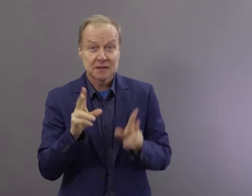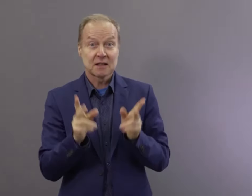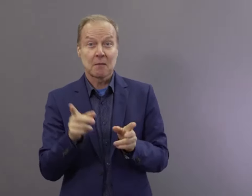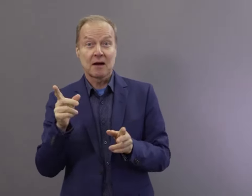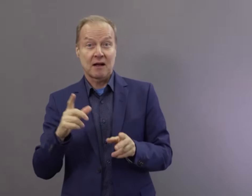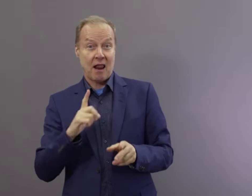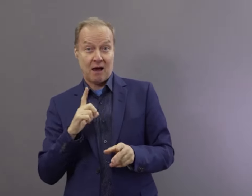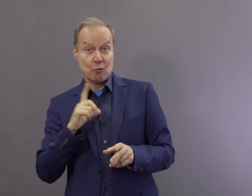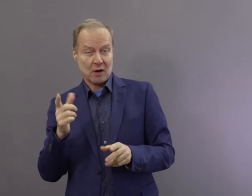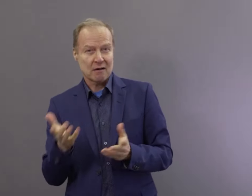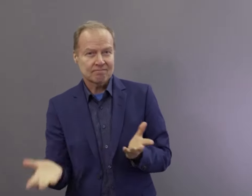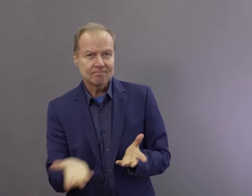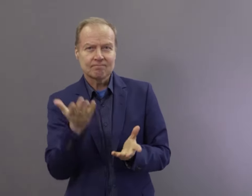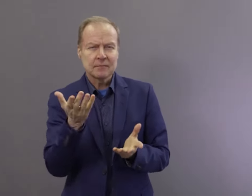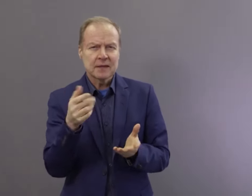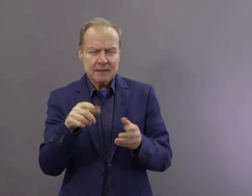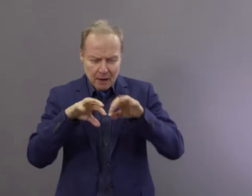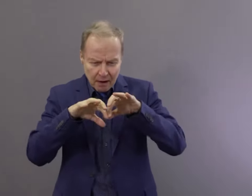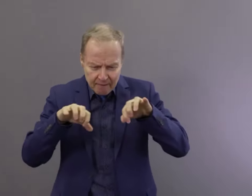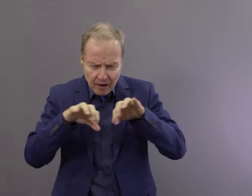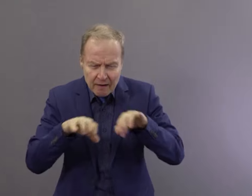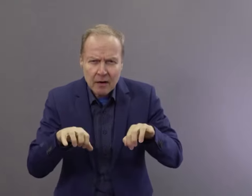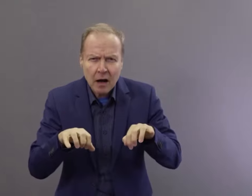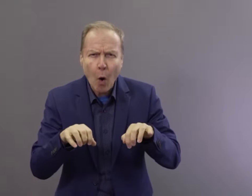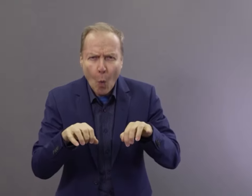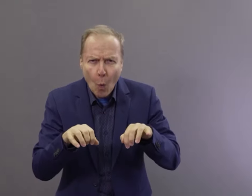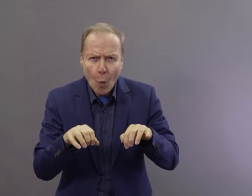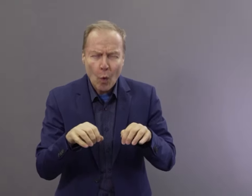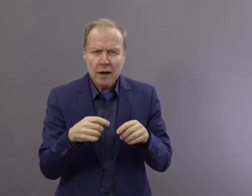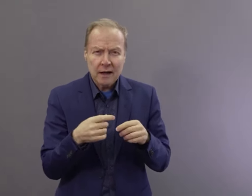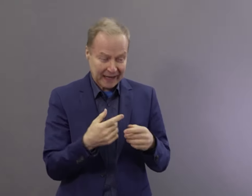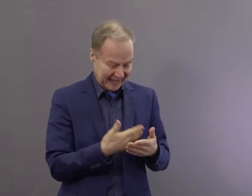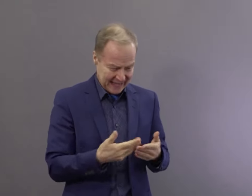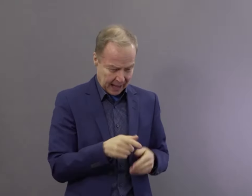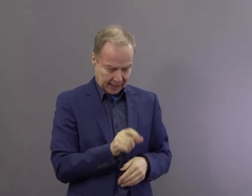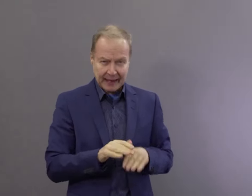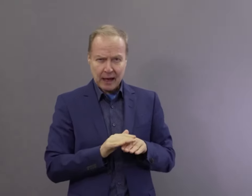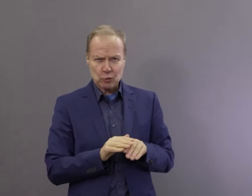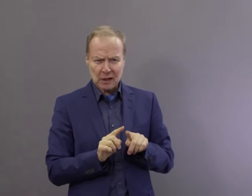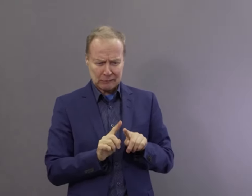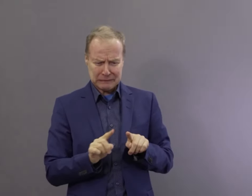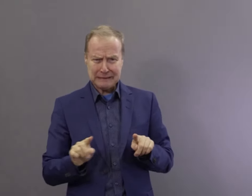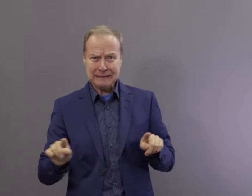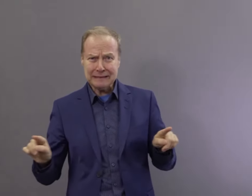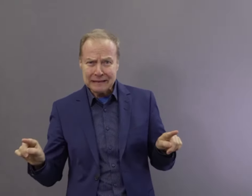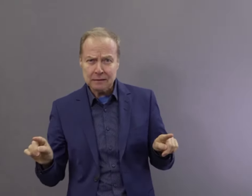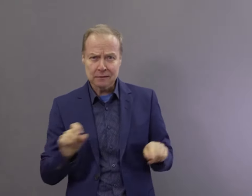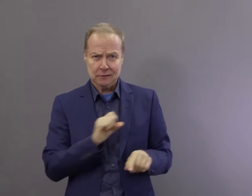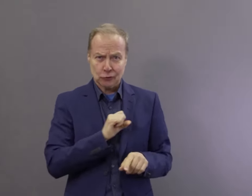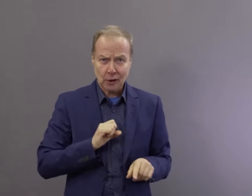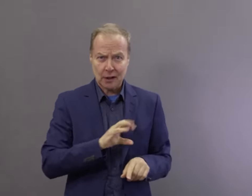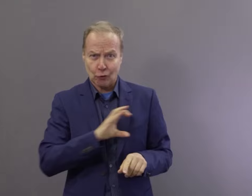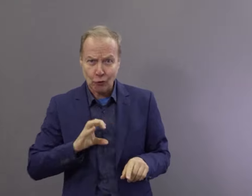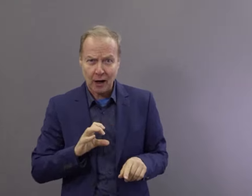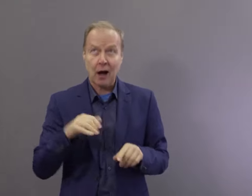nyt, mikä lapsilla ja nuorilla on. Esimerkiksi Laura Kanto toi voimakkaasti esiin tämän, että kun me lähdetään avaamaan, niin kun puhutaan